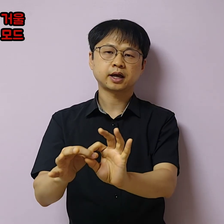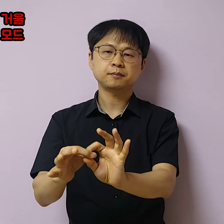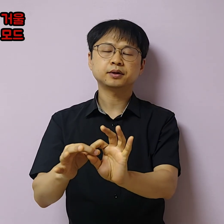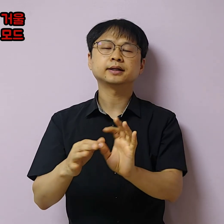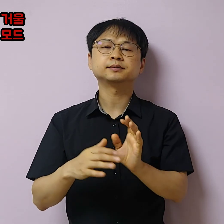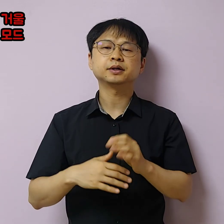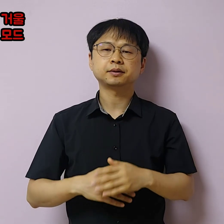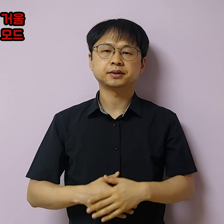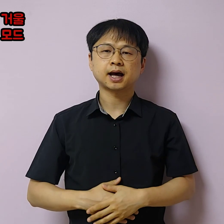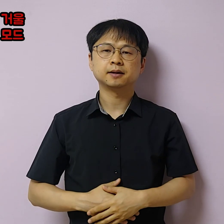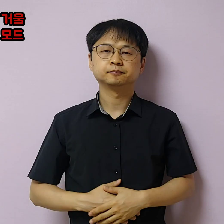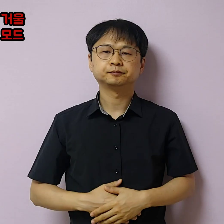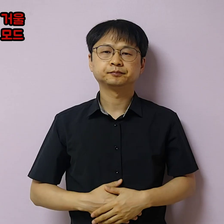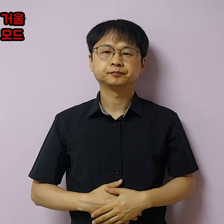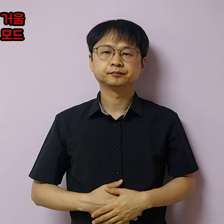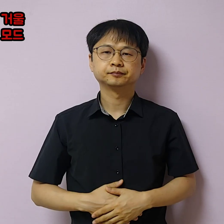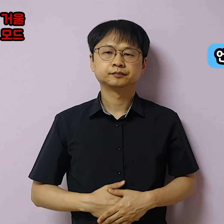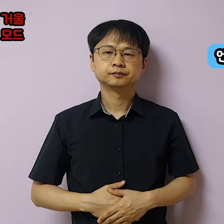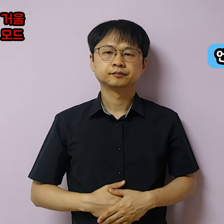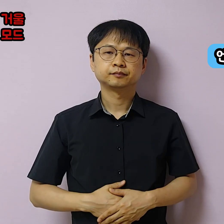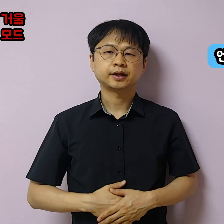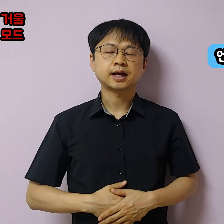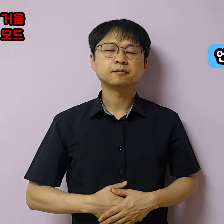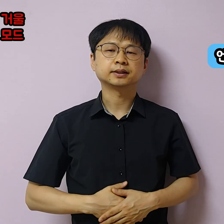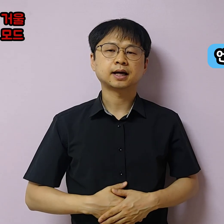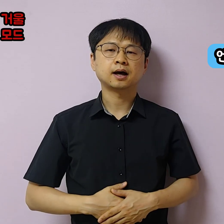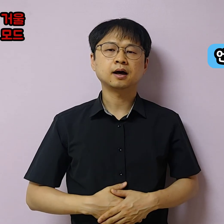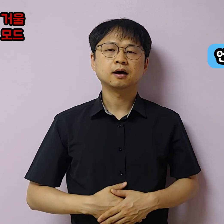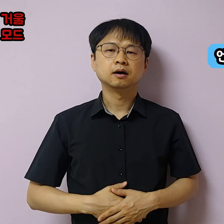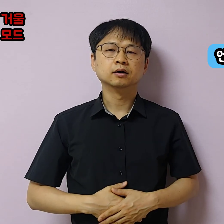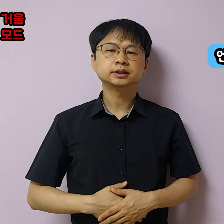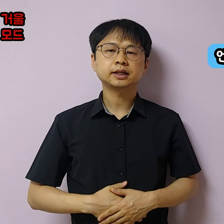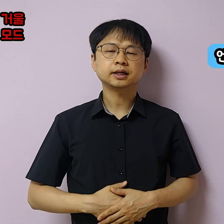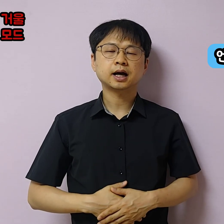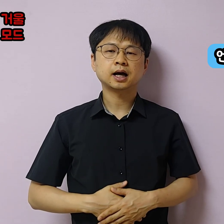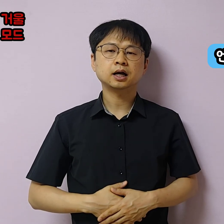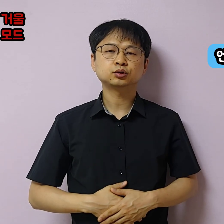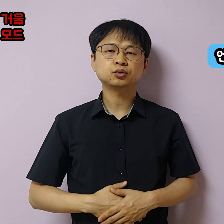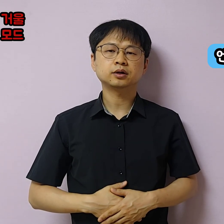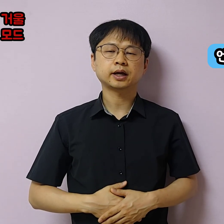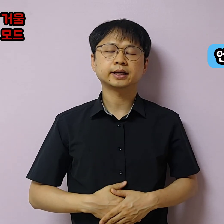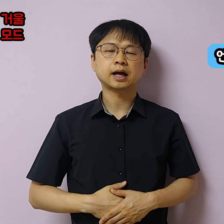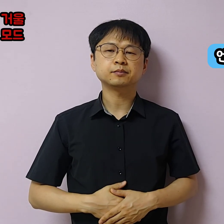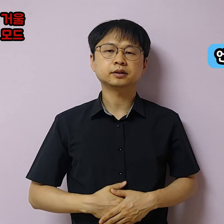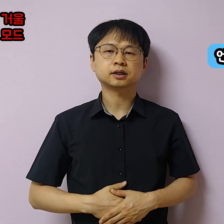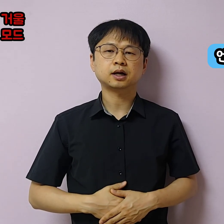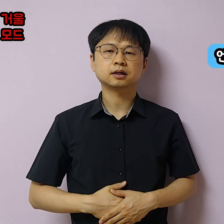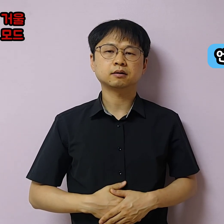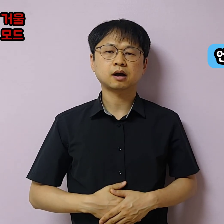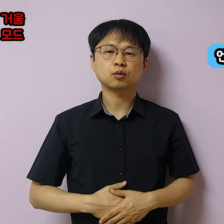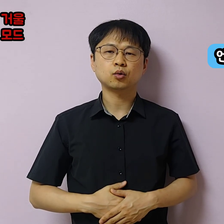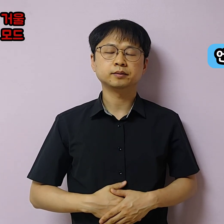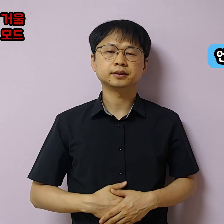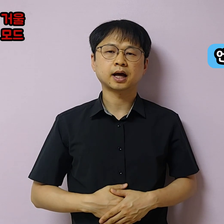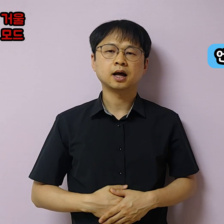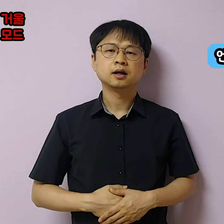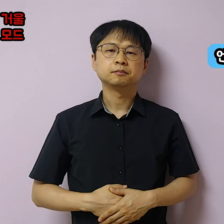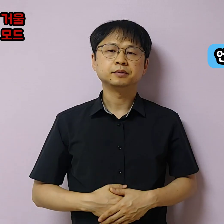이렇게 표현하시면 됩니다. 네, 다음 가사 언젠가 추억에 남겨져 갈 거라고 입니다.